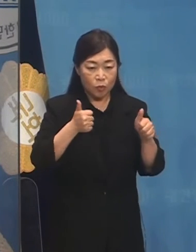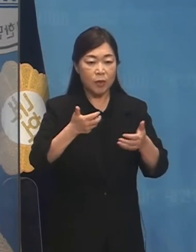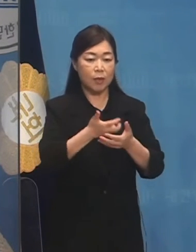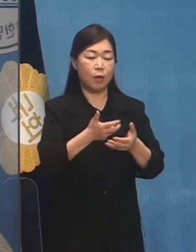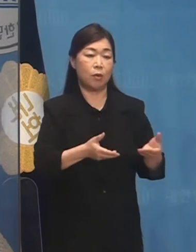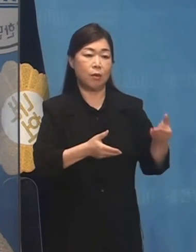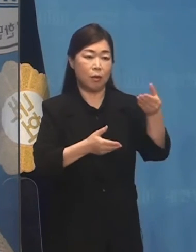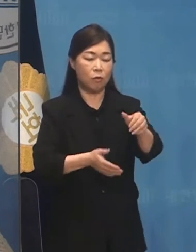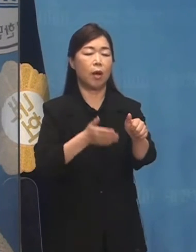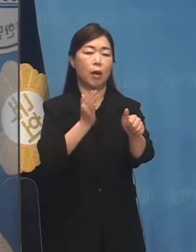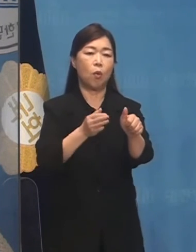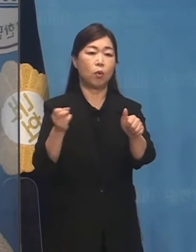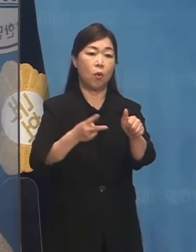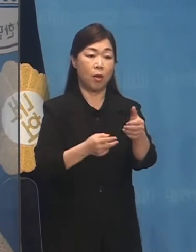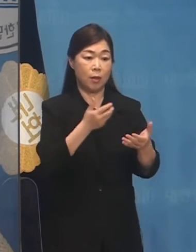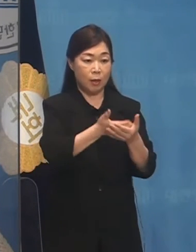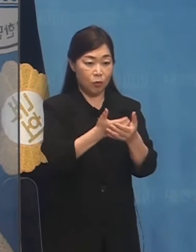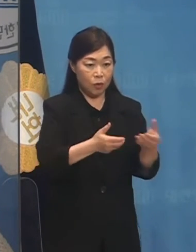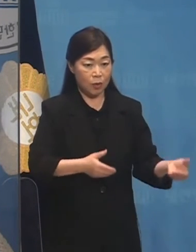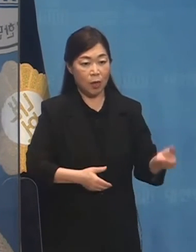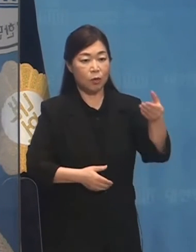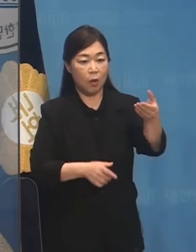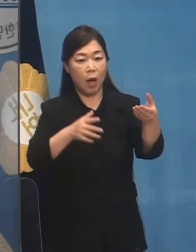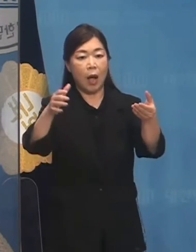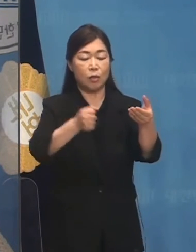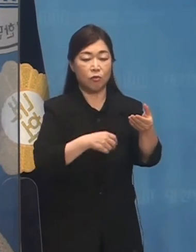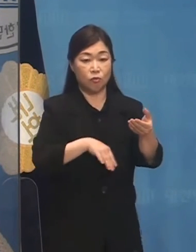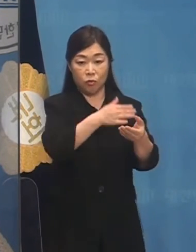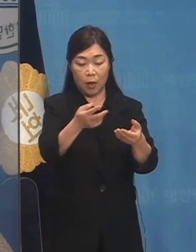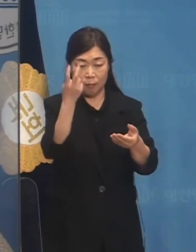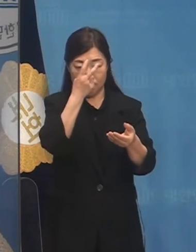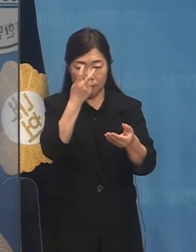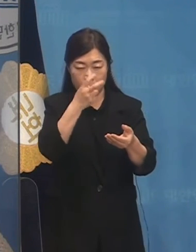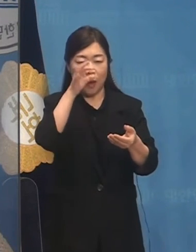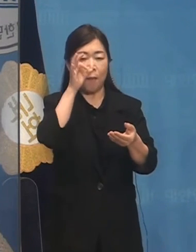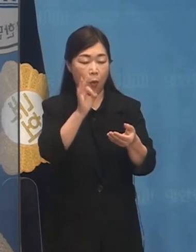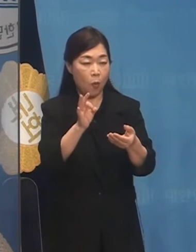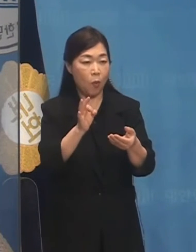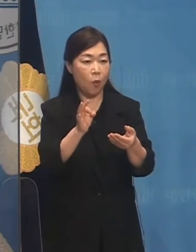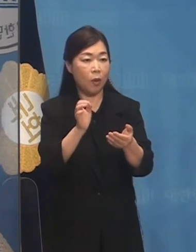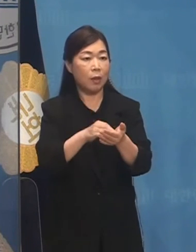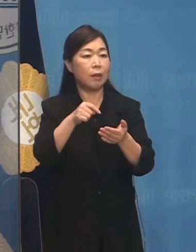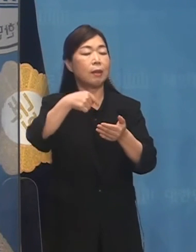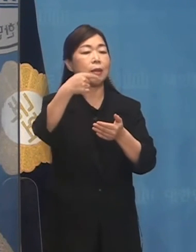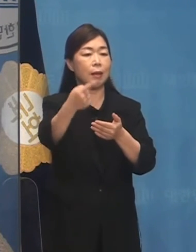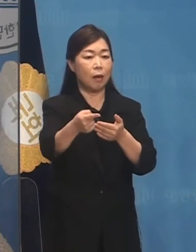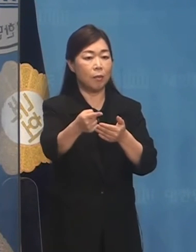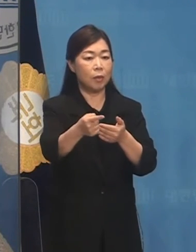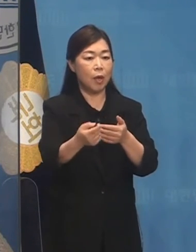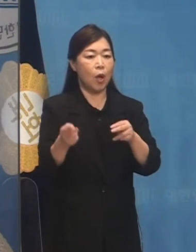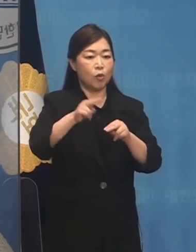자료를 제출해 주시고 그 제출된 자료를 저희가 꼼꼼하게 검토해서